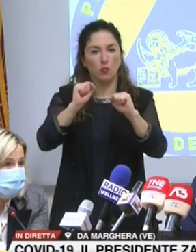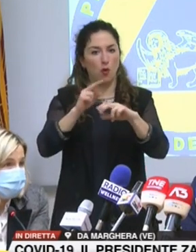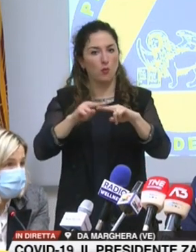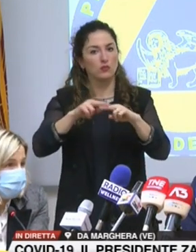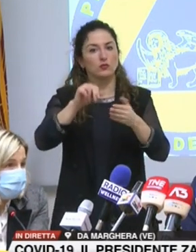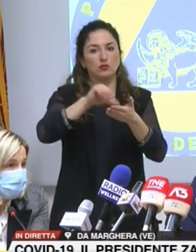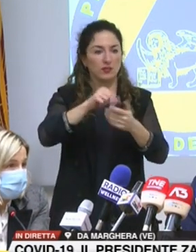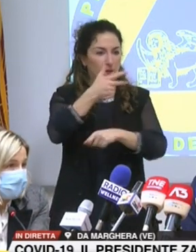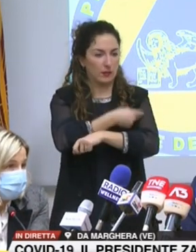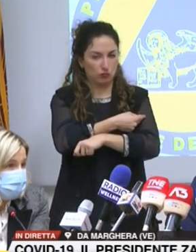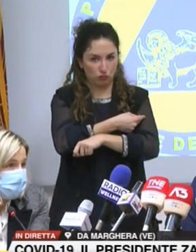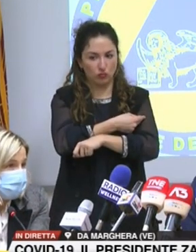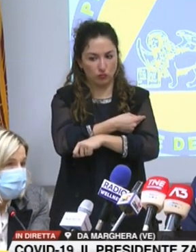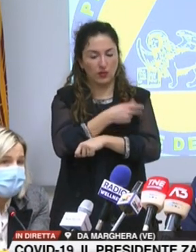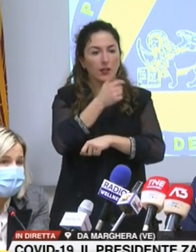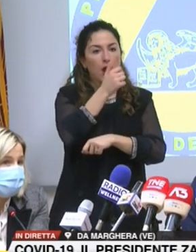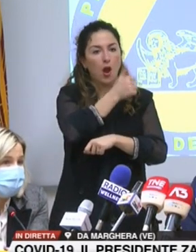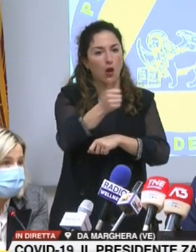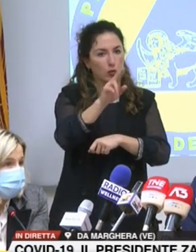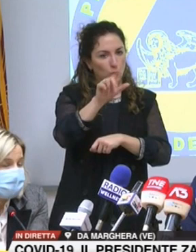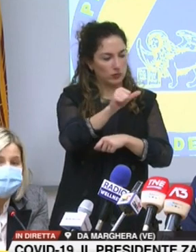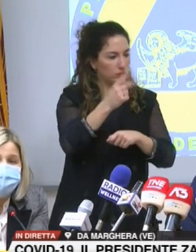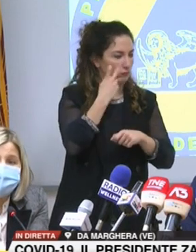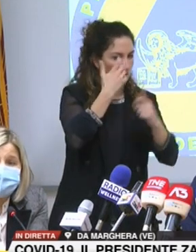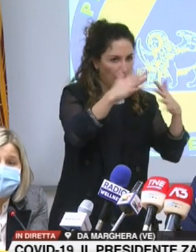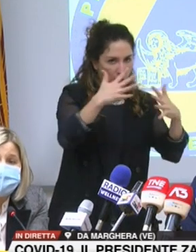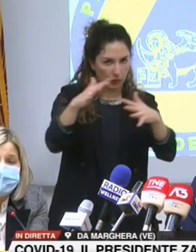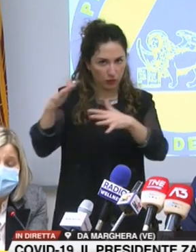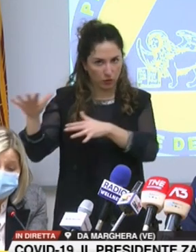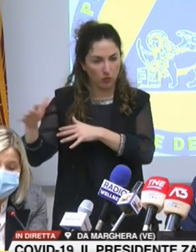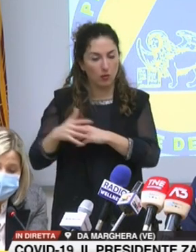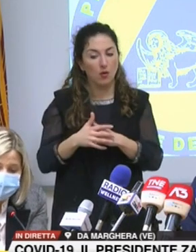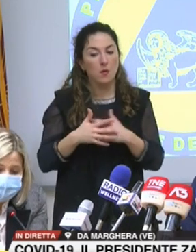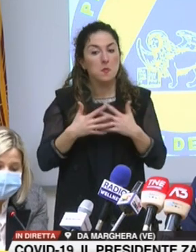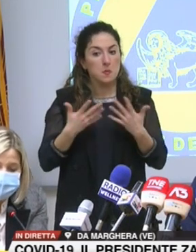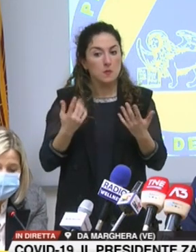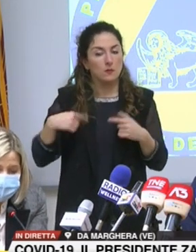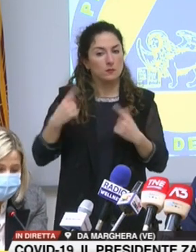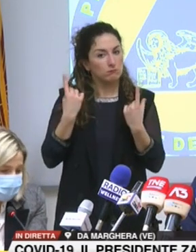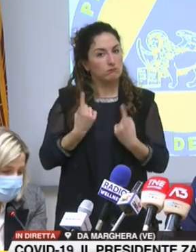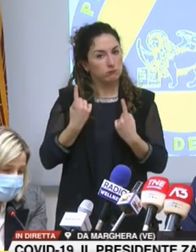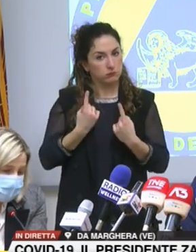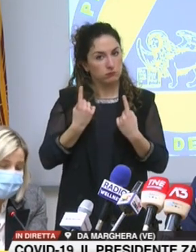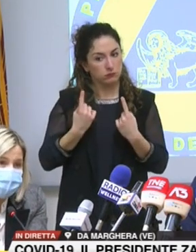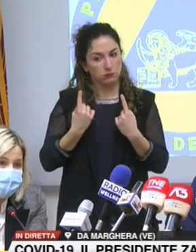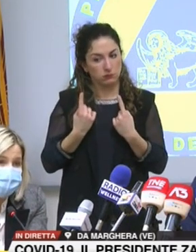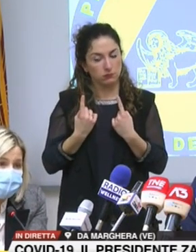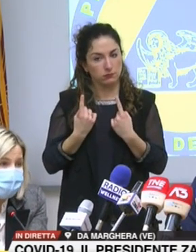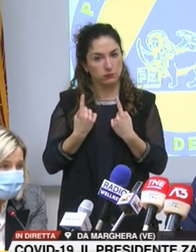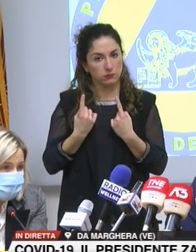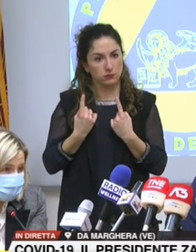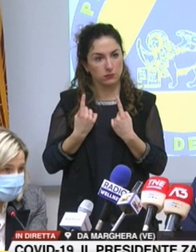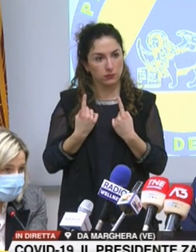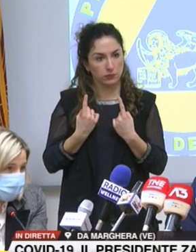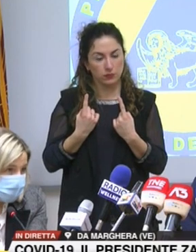ogni USL ha individuato, oppure insomma altri contesti. Però siamo in attesa, mi dicono che li stanno chiudendo